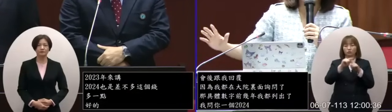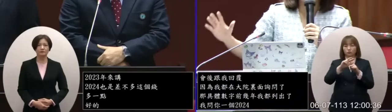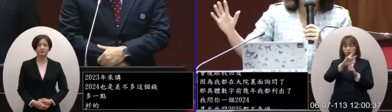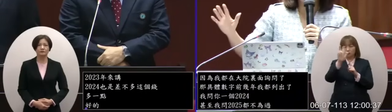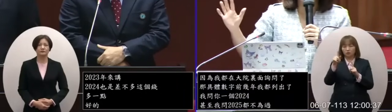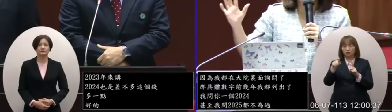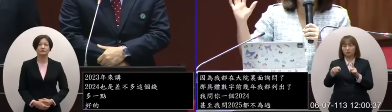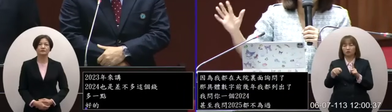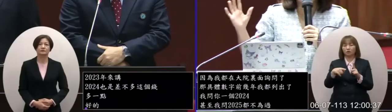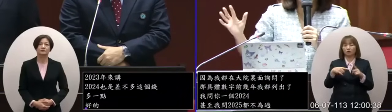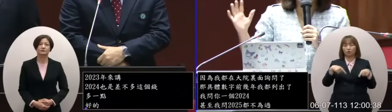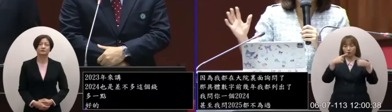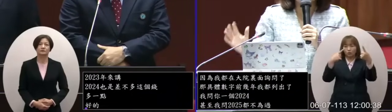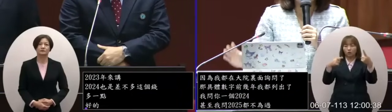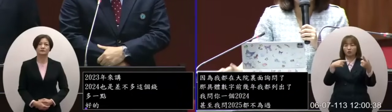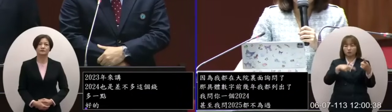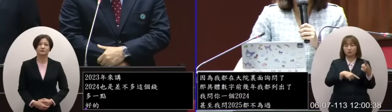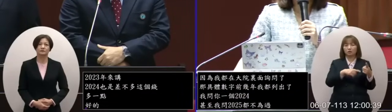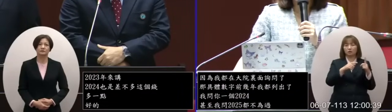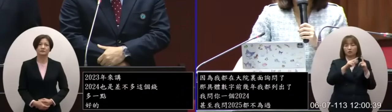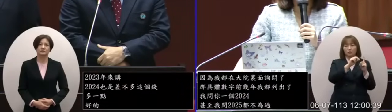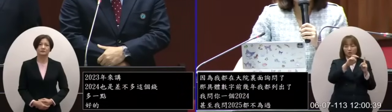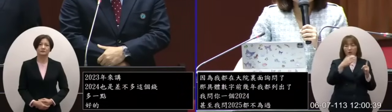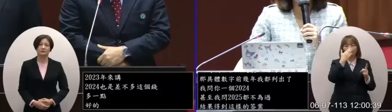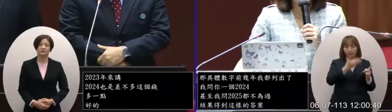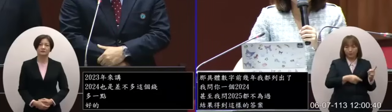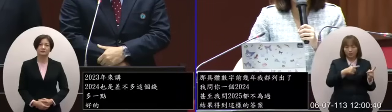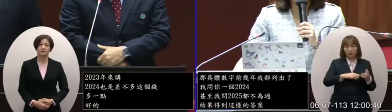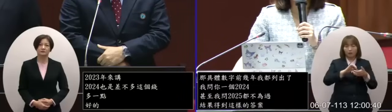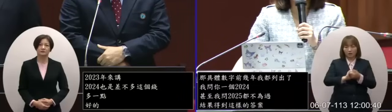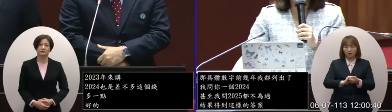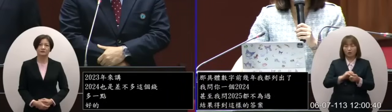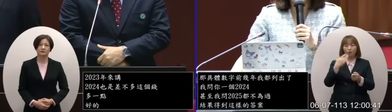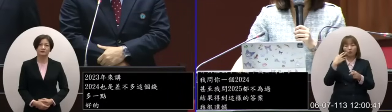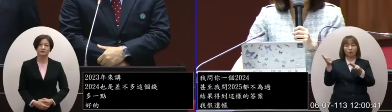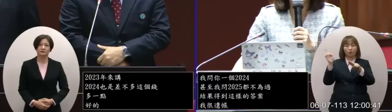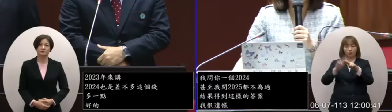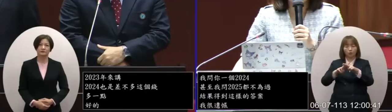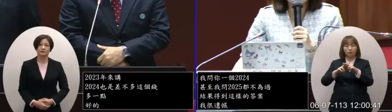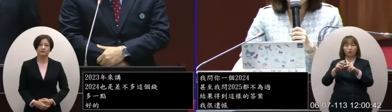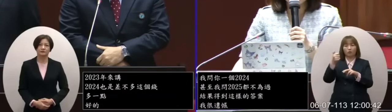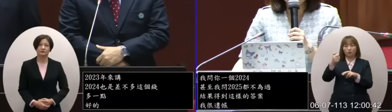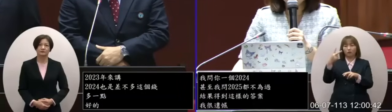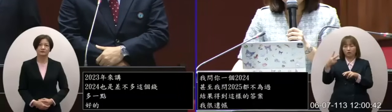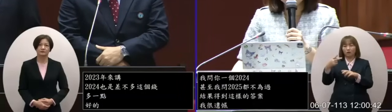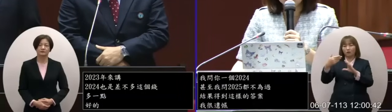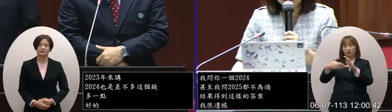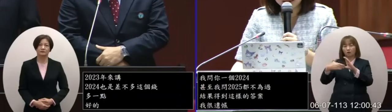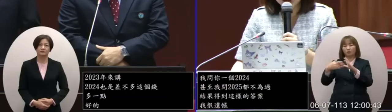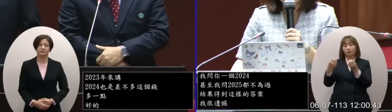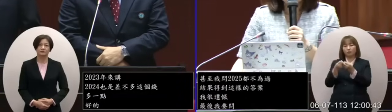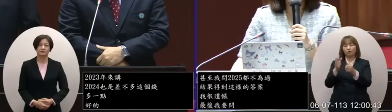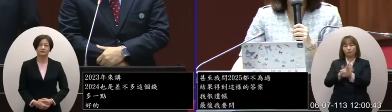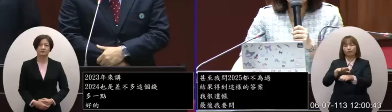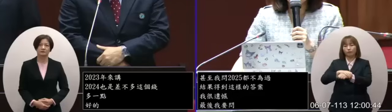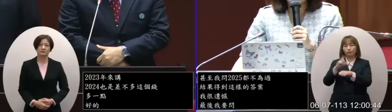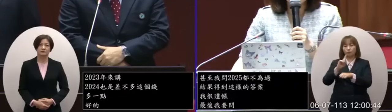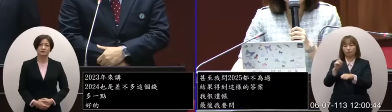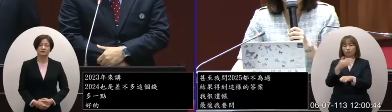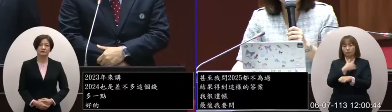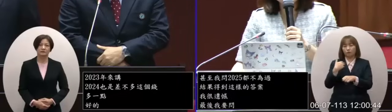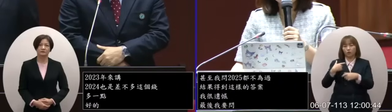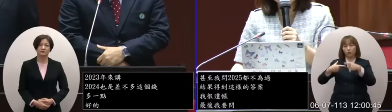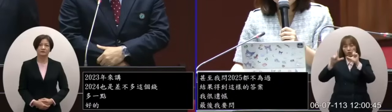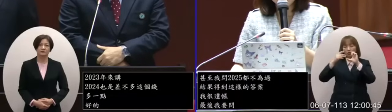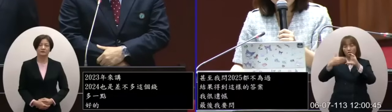天案的最后败诉确定的话，请问已经被关掉的中天52台应该要如何救济？他们能够